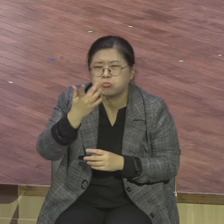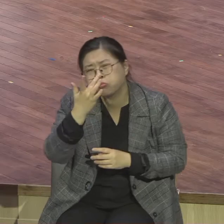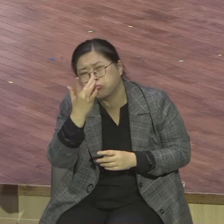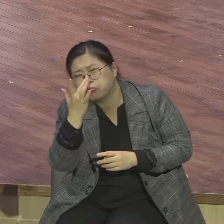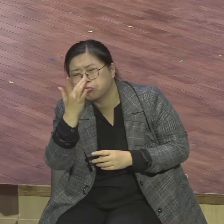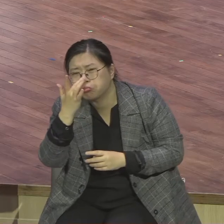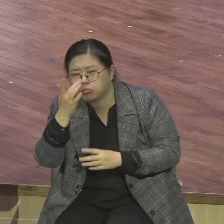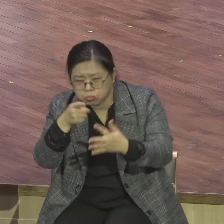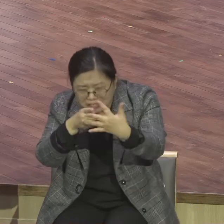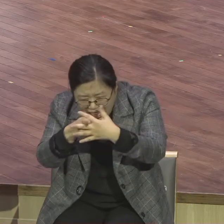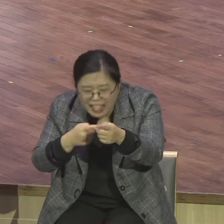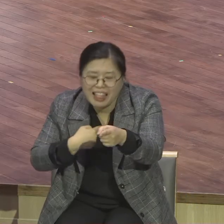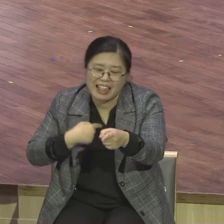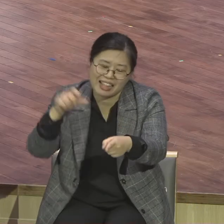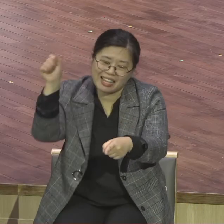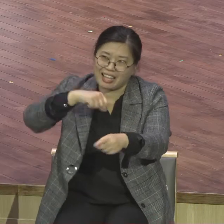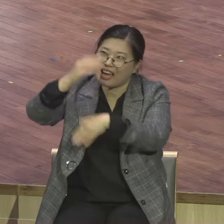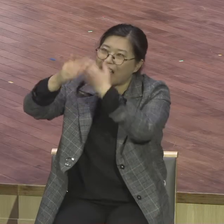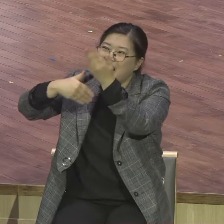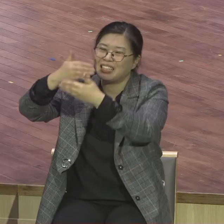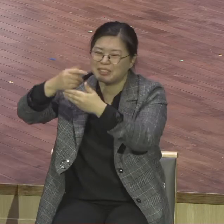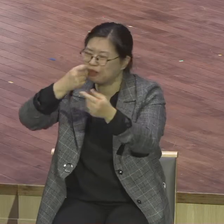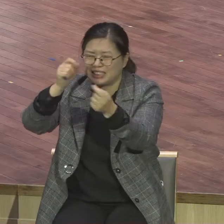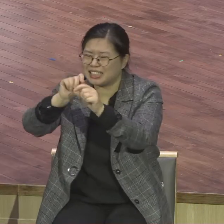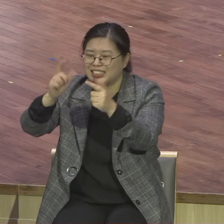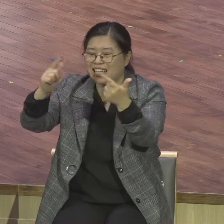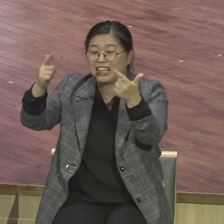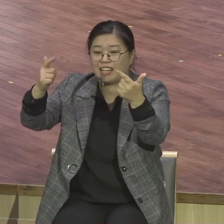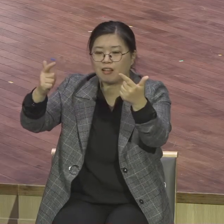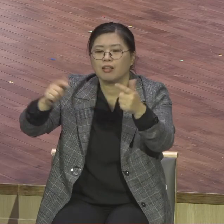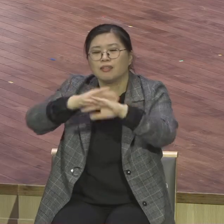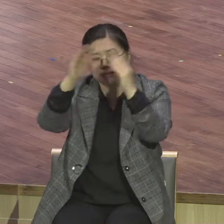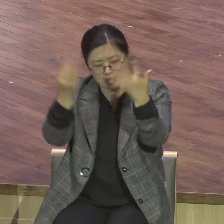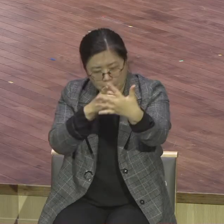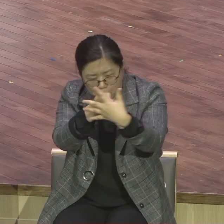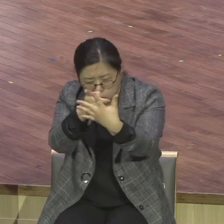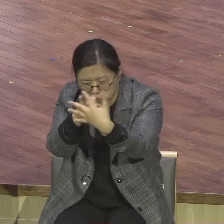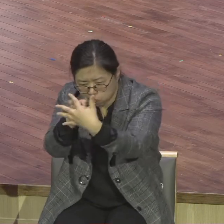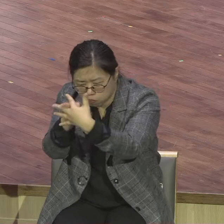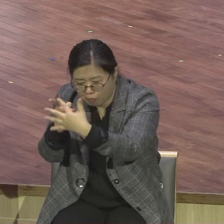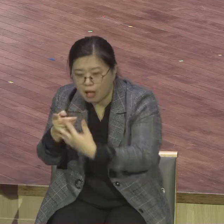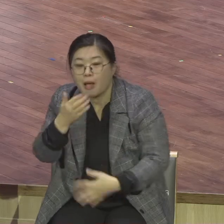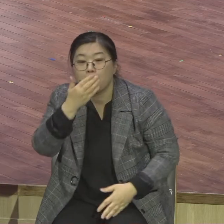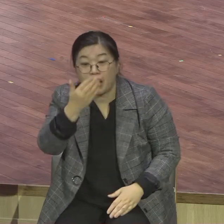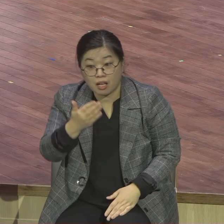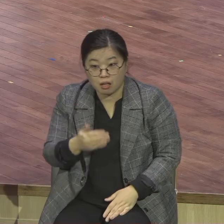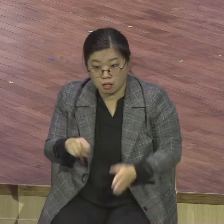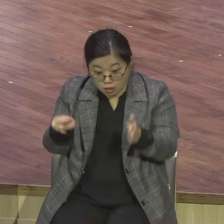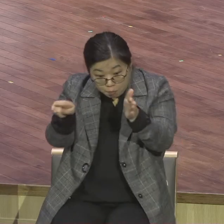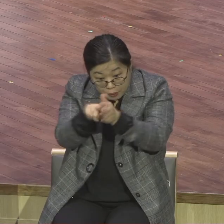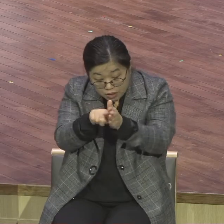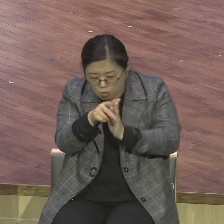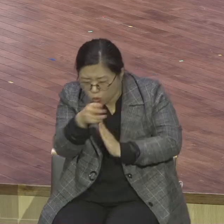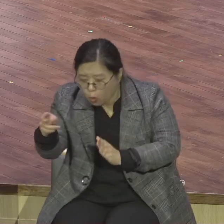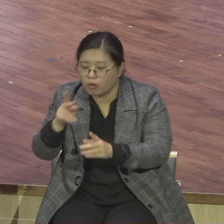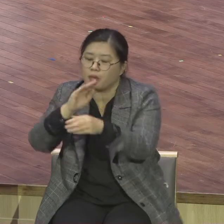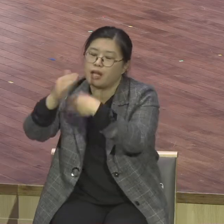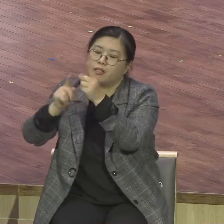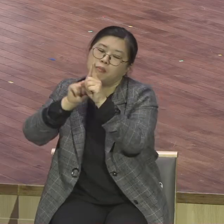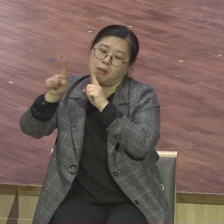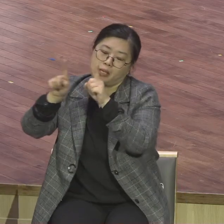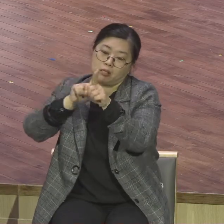믿음이 있다 없다 어떻게 하려 사람이 간단합니다. 말씀이 있다 없다예요. 그게 믿음이에요.